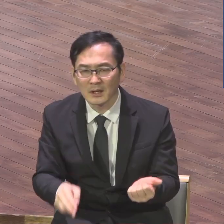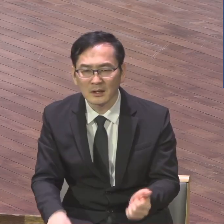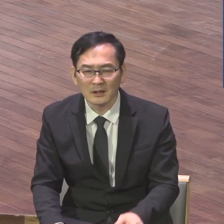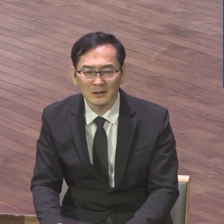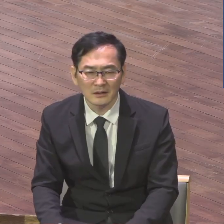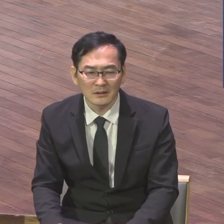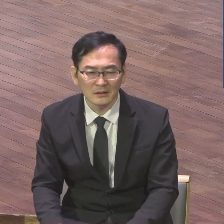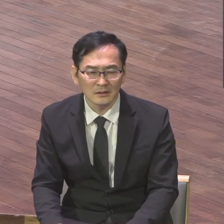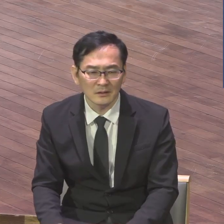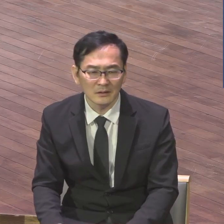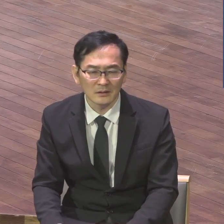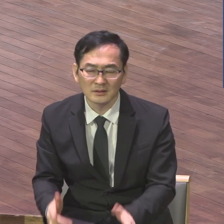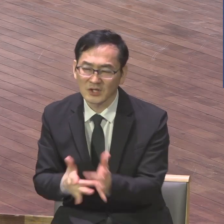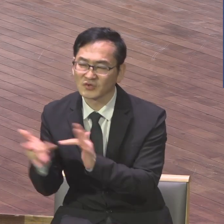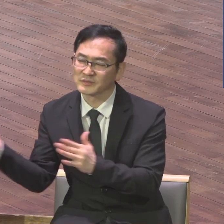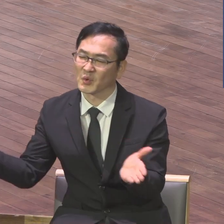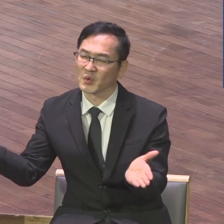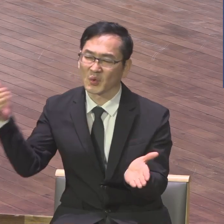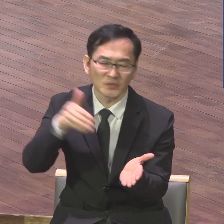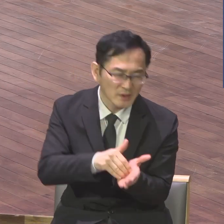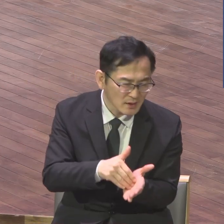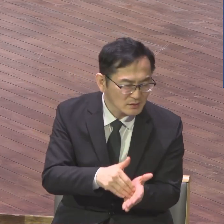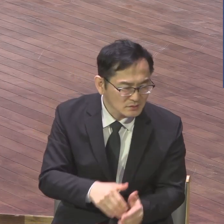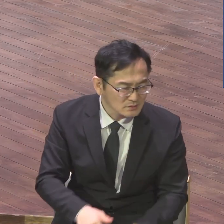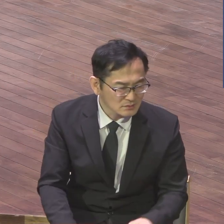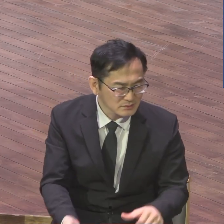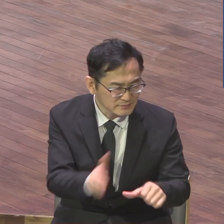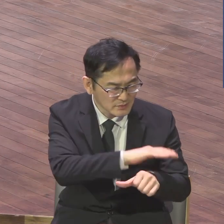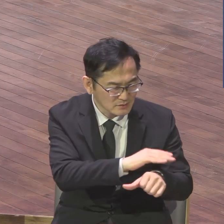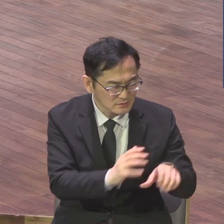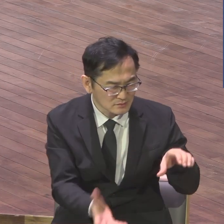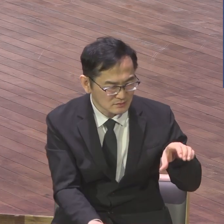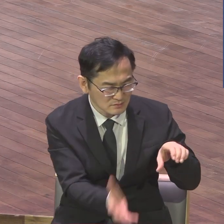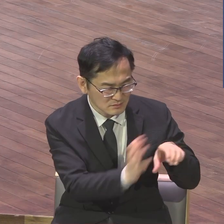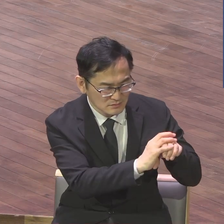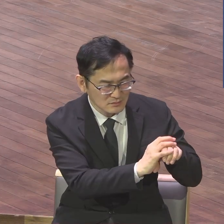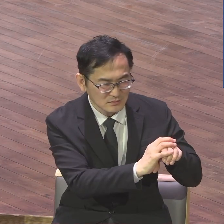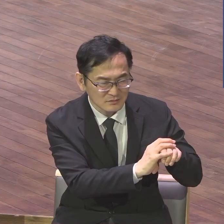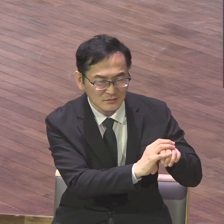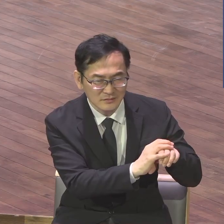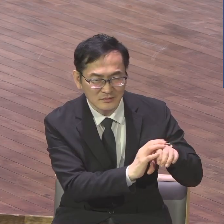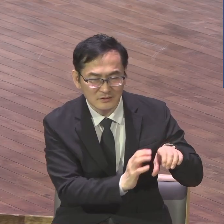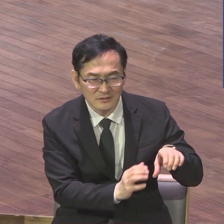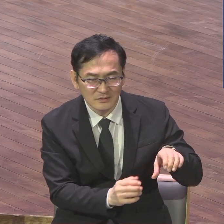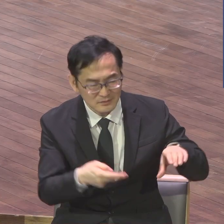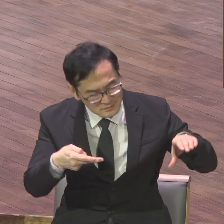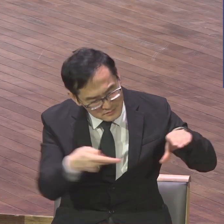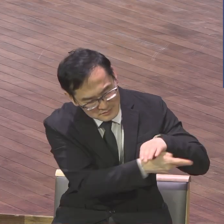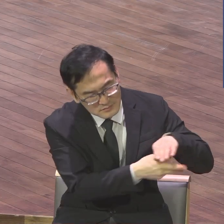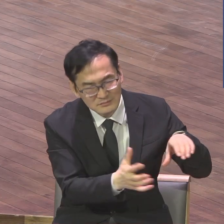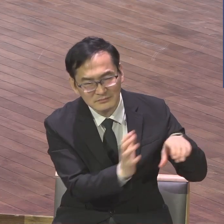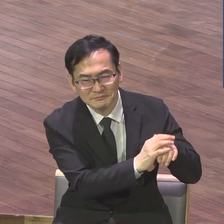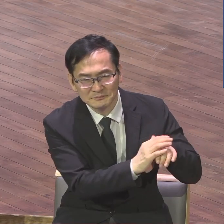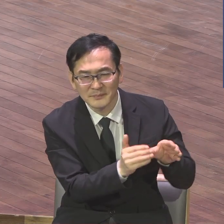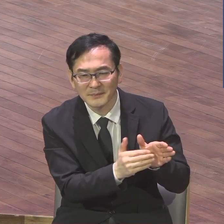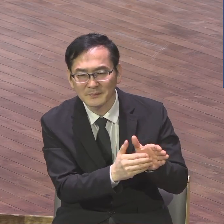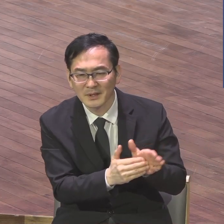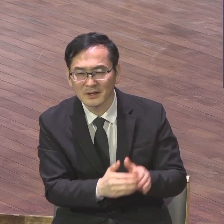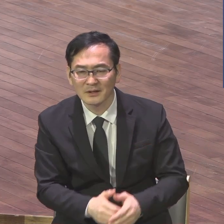그래서 예수님이 도착했을 때는 이미 장례식 끝나고 끝난 상황이, 그래서 얼핏